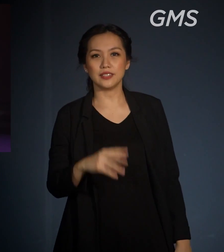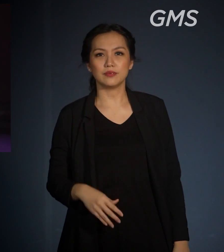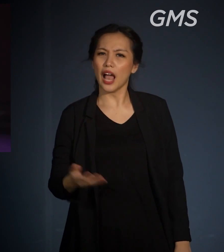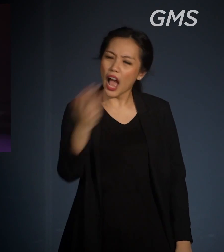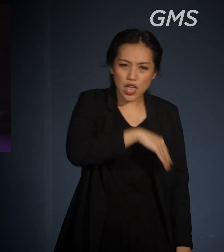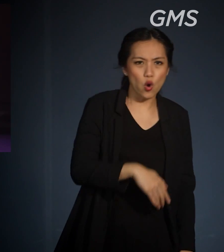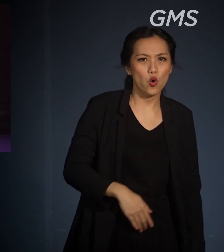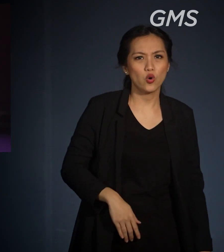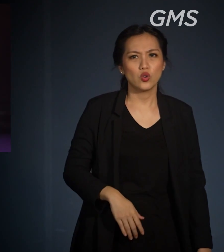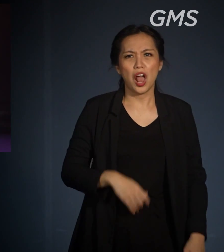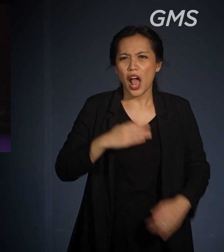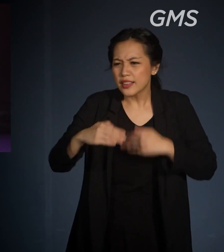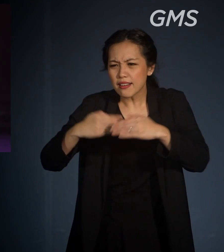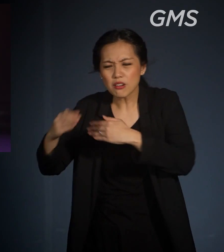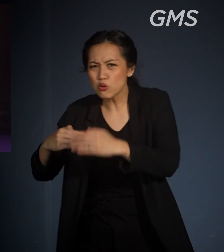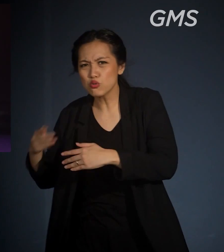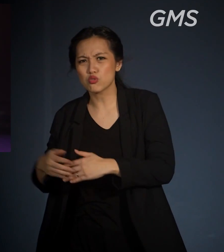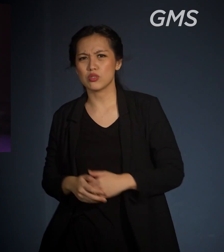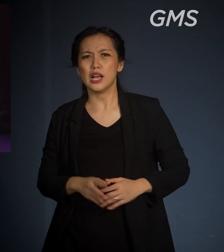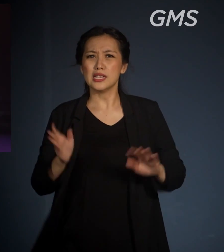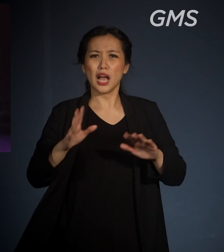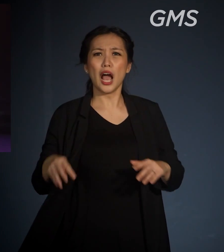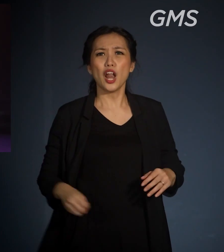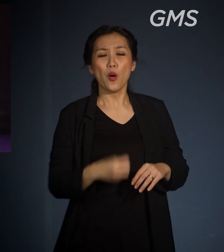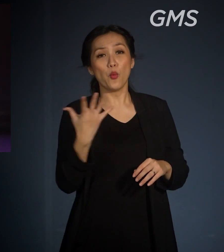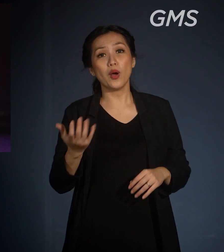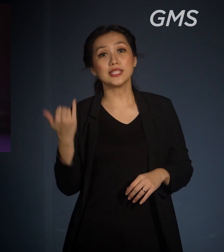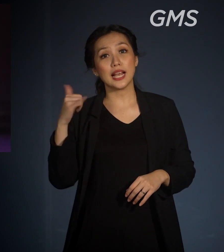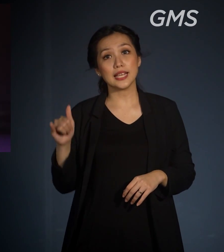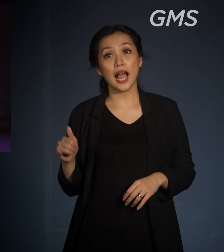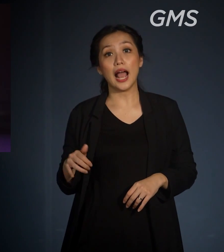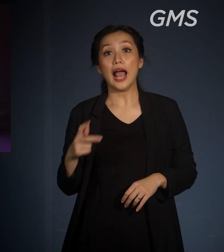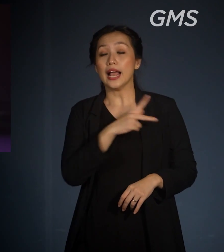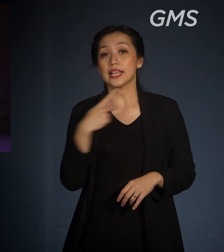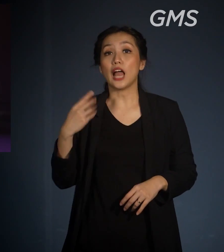tidak puas terhadap apapun yang hari ini kita bisa capai.